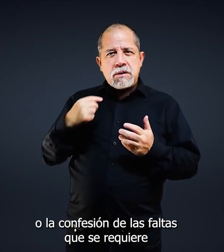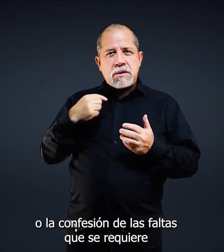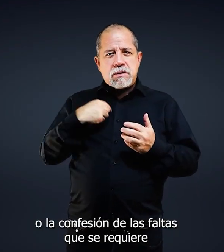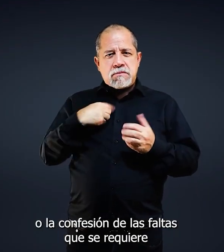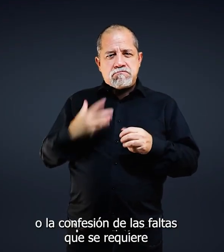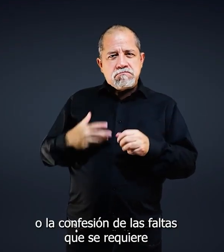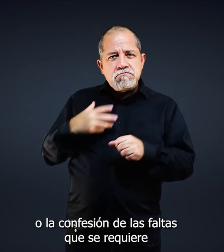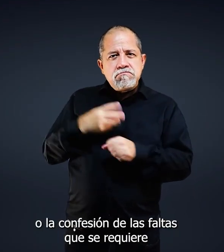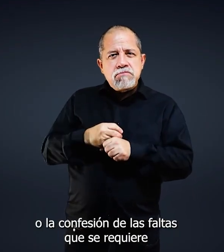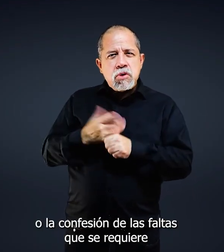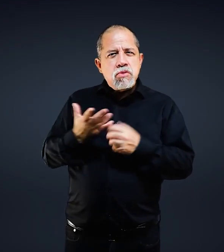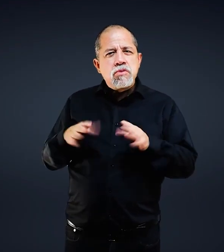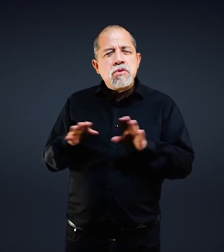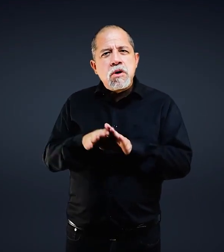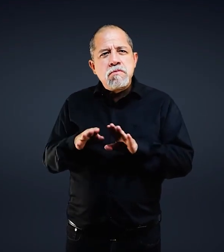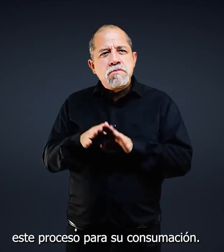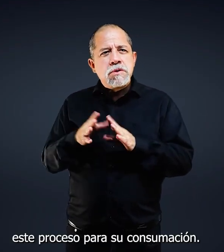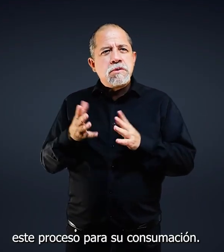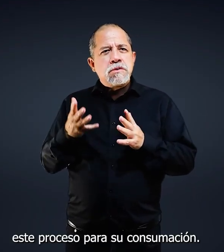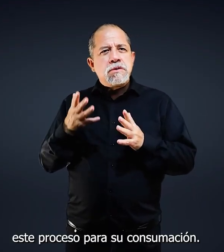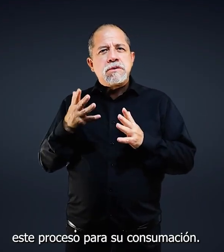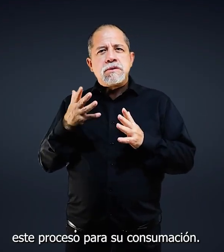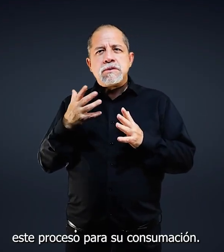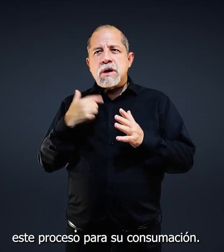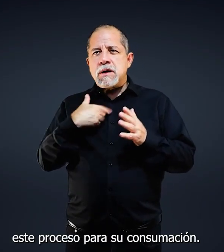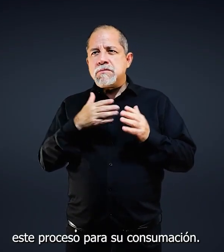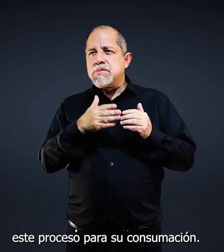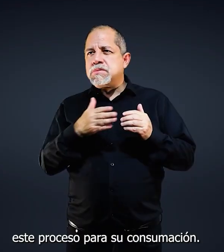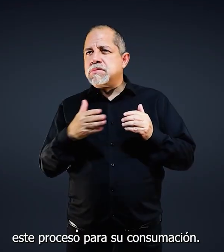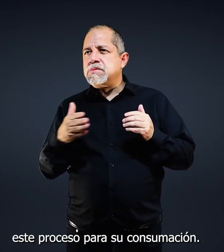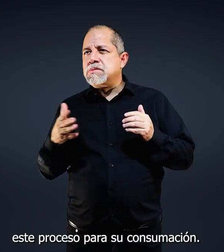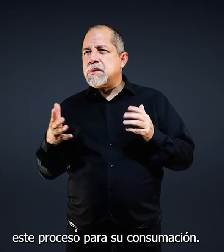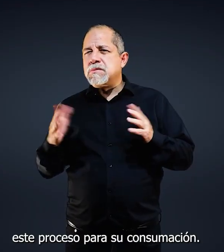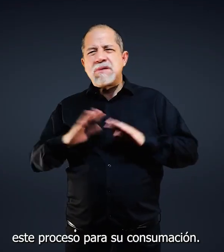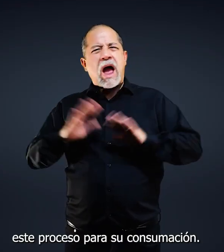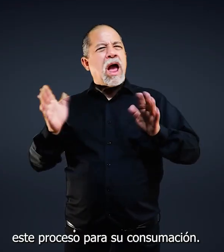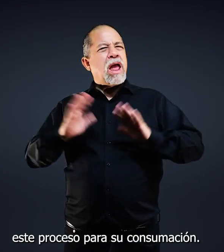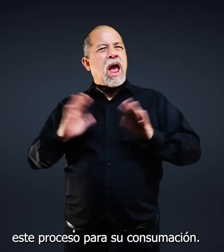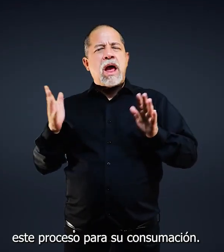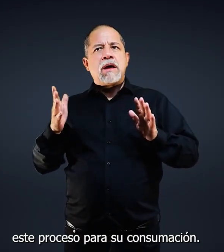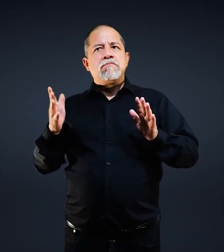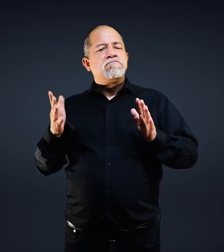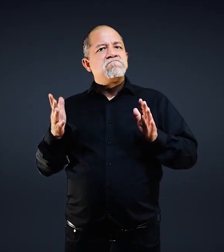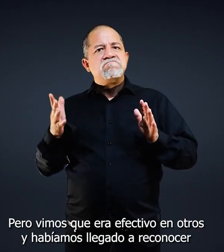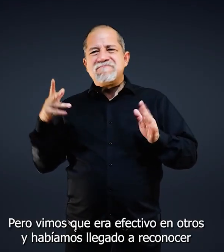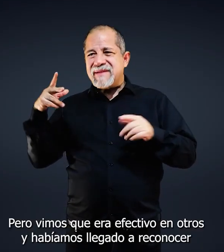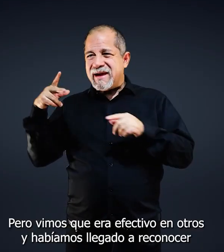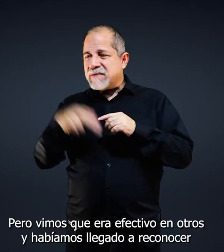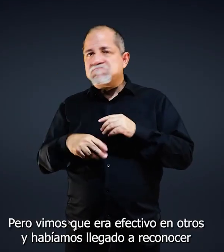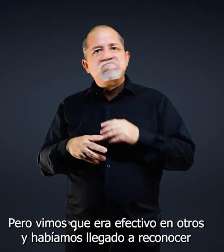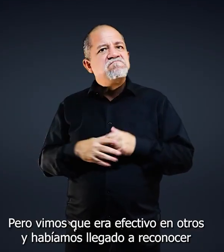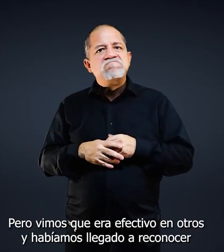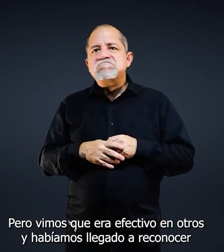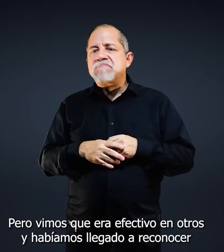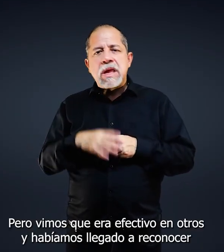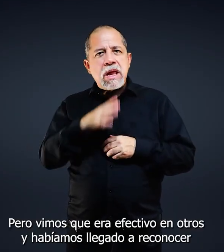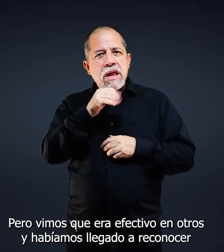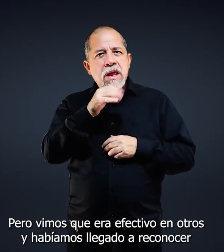se requiere este proceso para su consumación. Pero vimos que era efectivo en otros